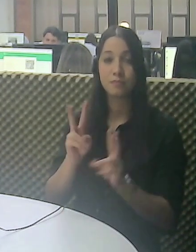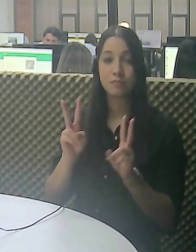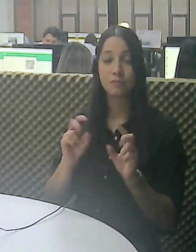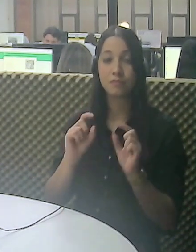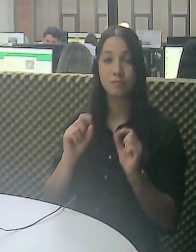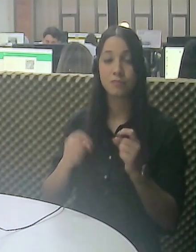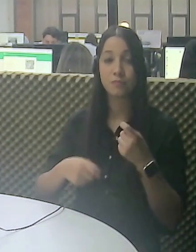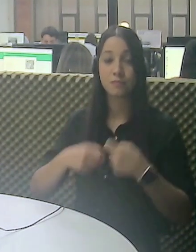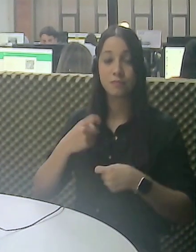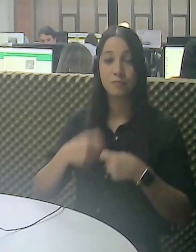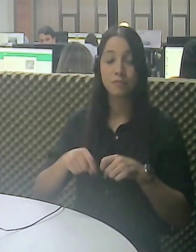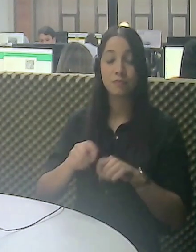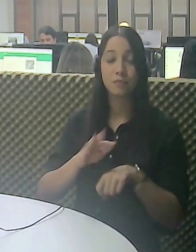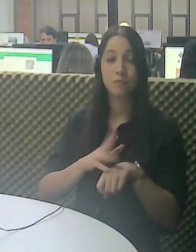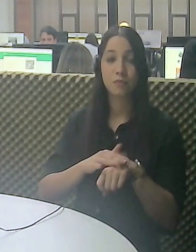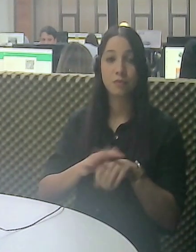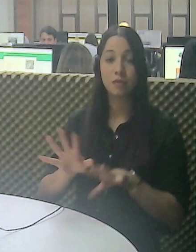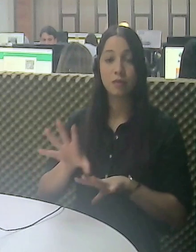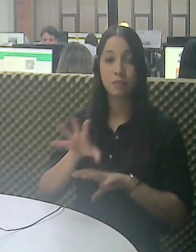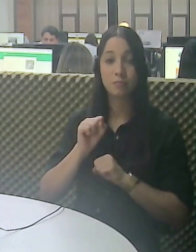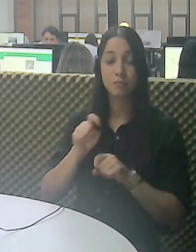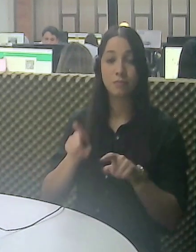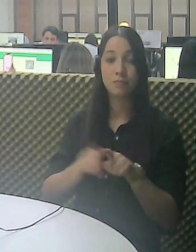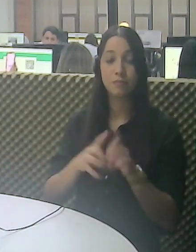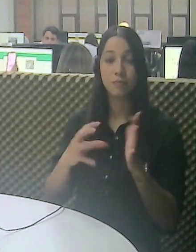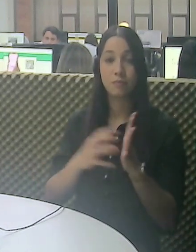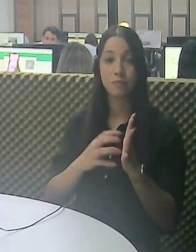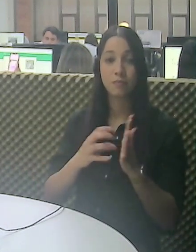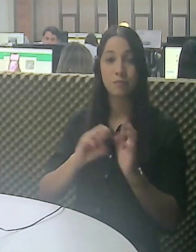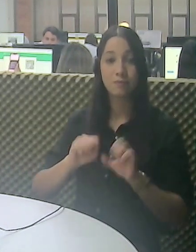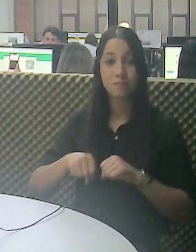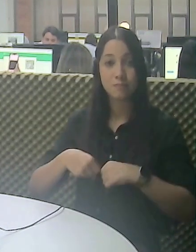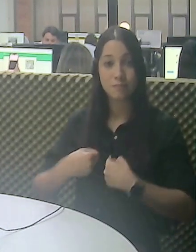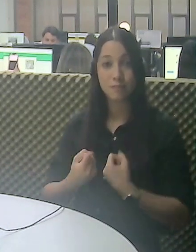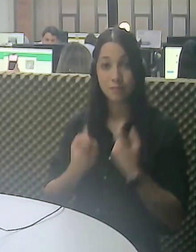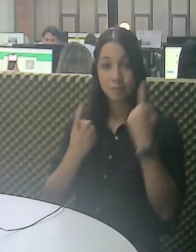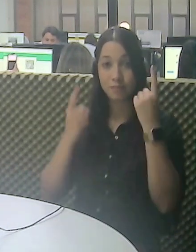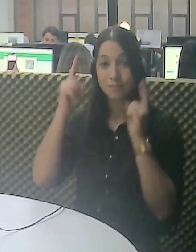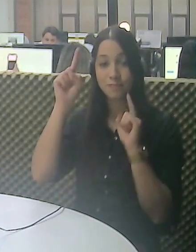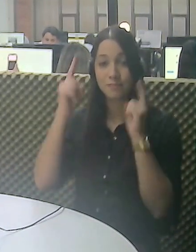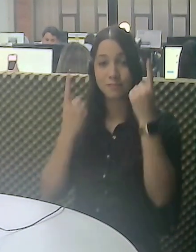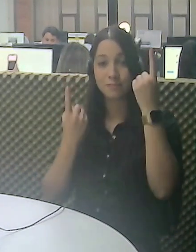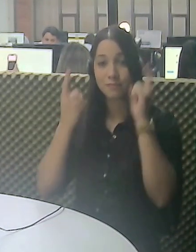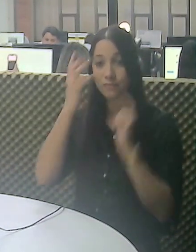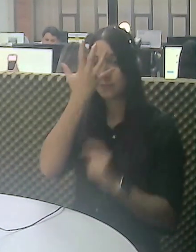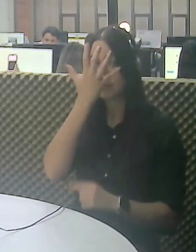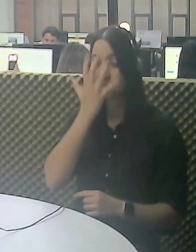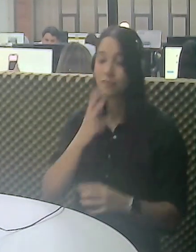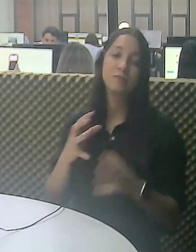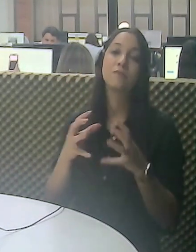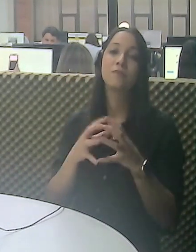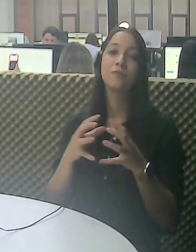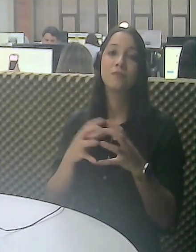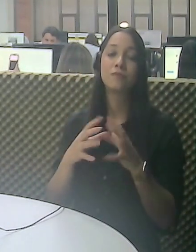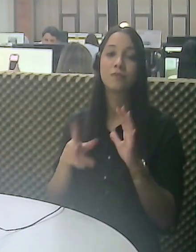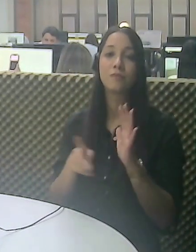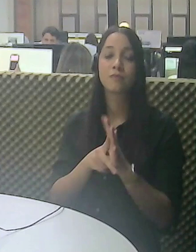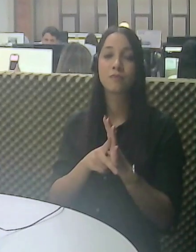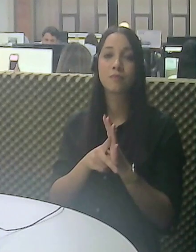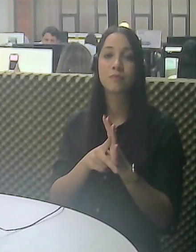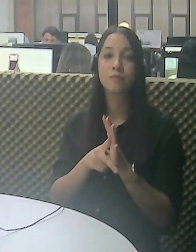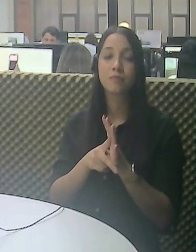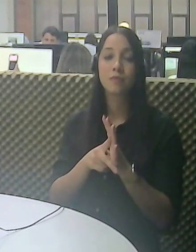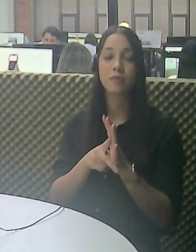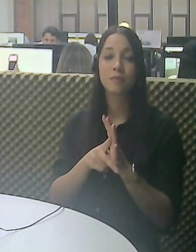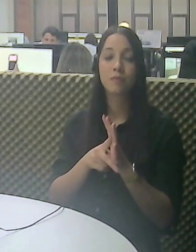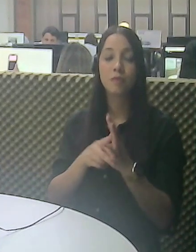infecções sexualmente transmissíveis e AIDS são intensificadas durante o carnaval. A equipe do Ambulatório Municipal de